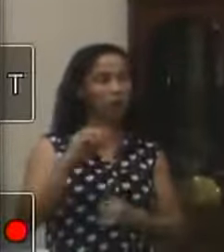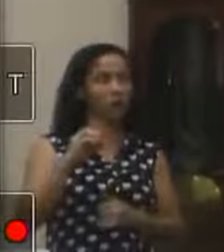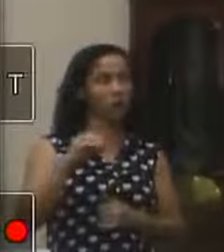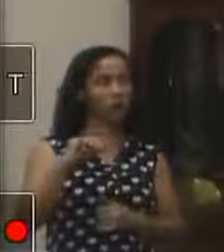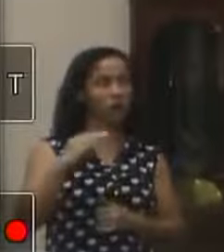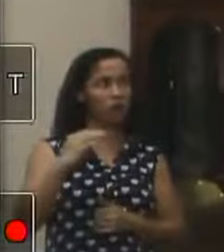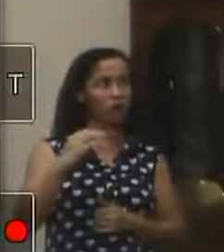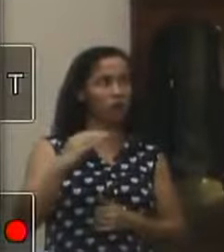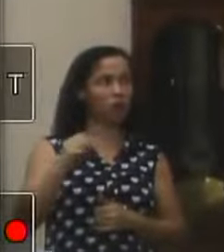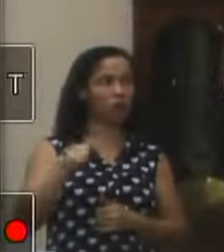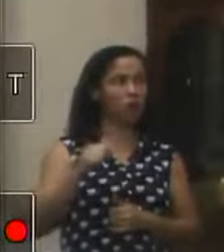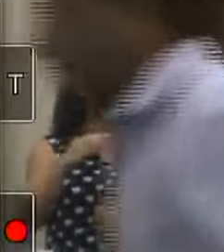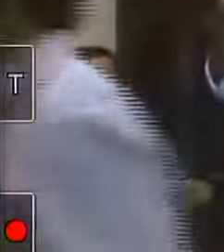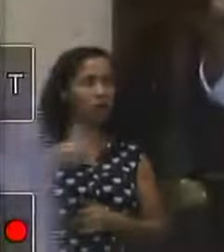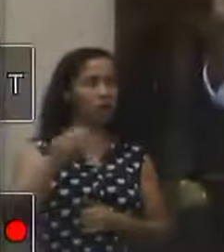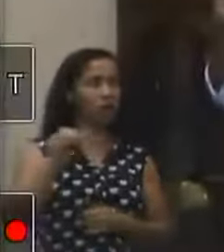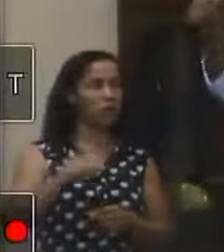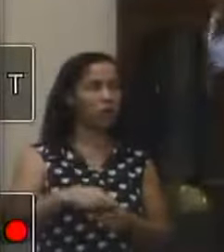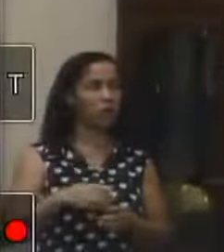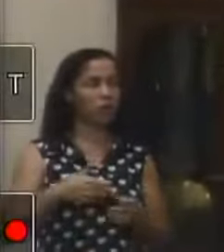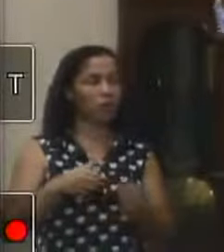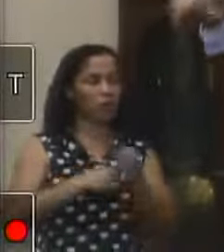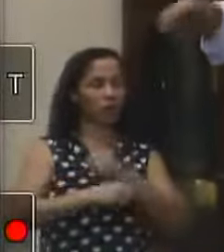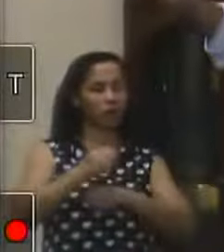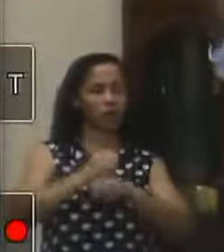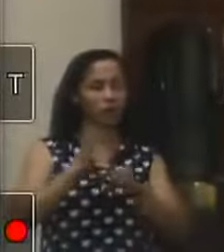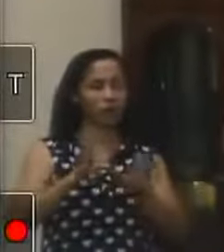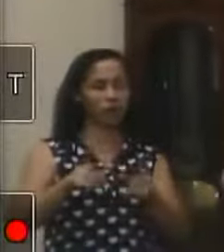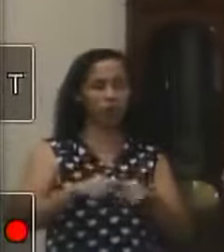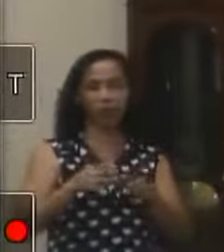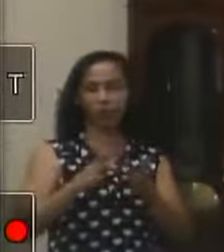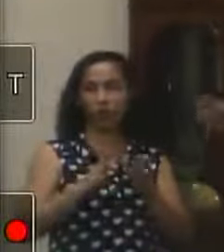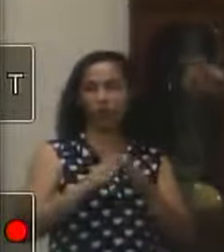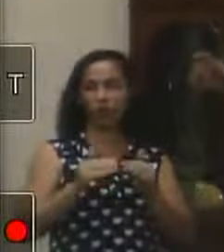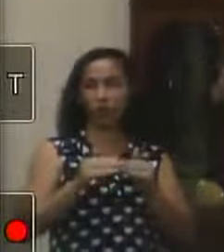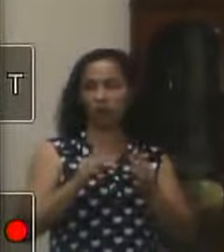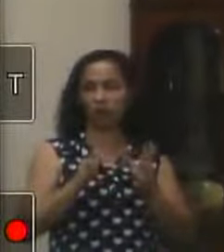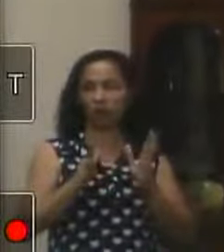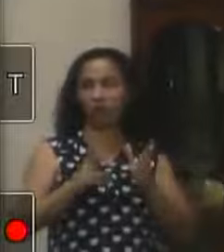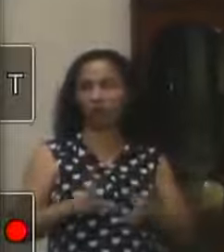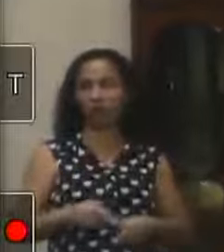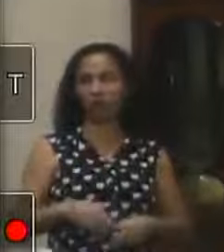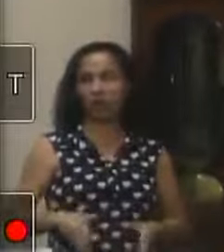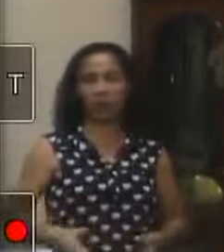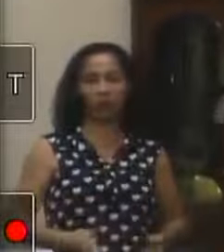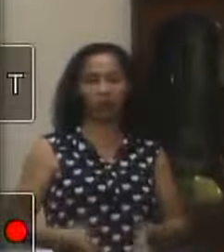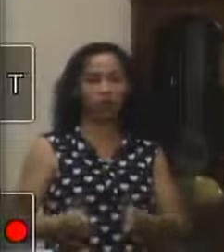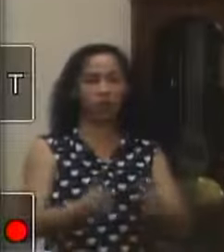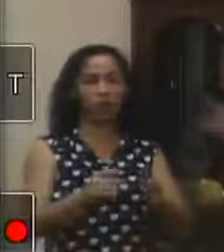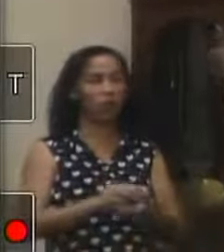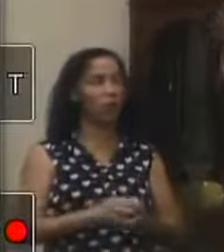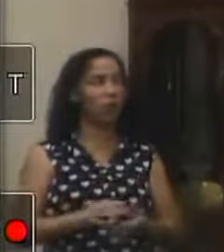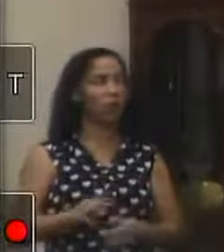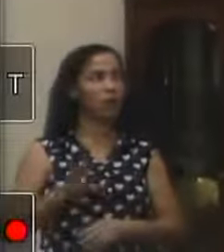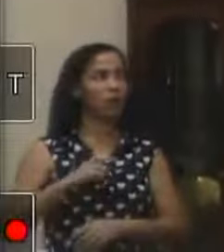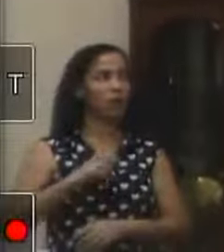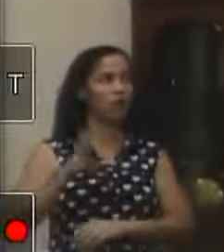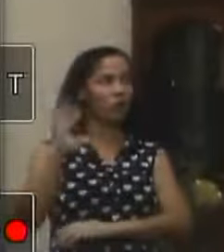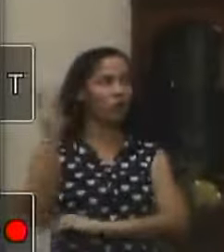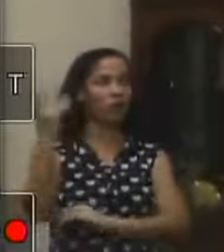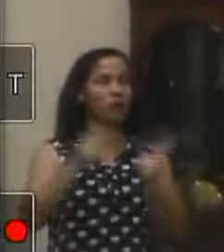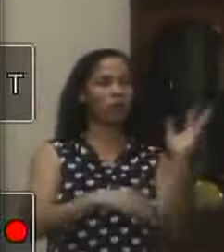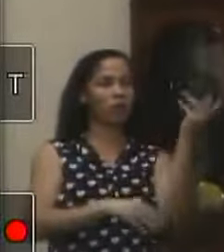ali no Rancho Novo, até hoje, é do ano passado, a limpeza da valeta, né? Ou seja, o mutirão de limpeza é mato para todo lado ali. Hoje tinha um